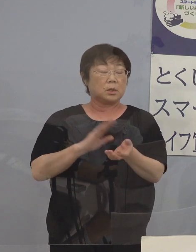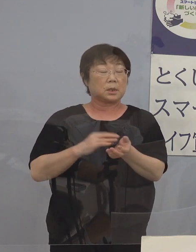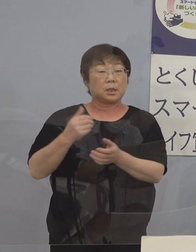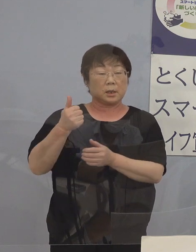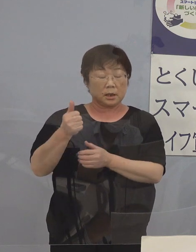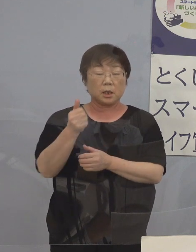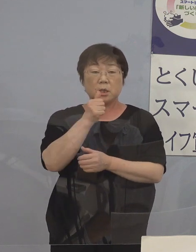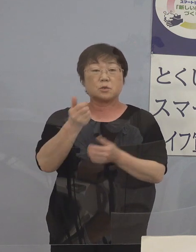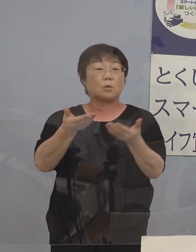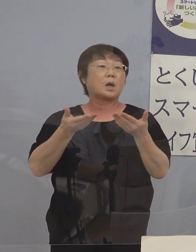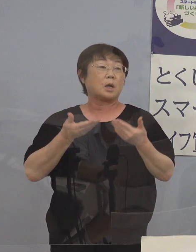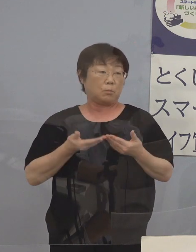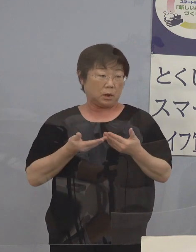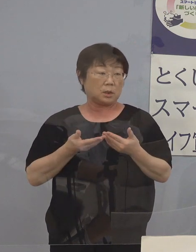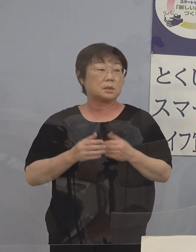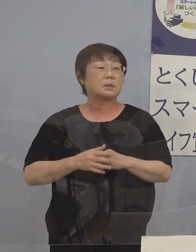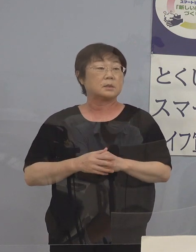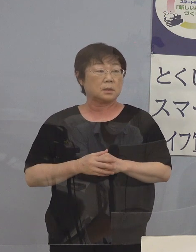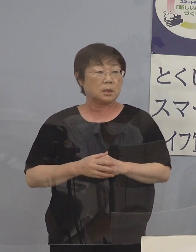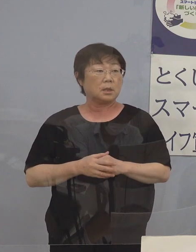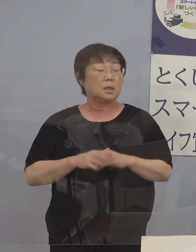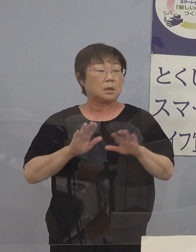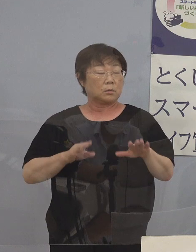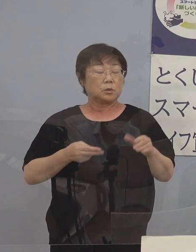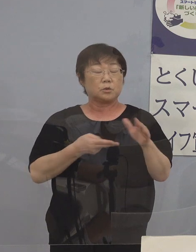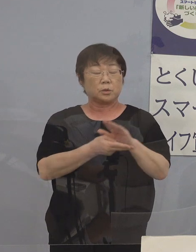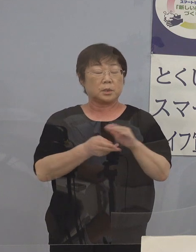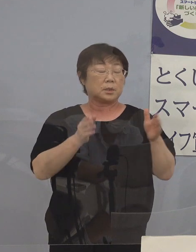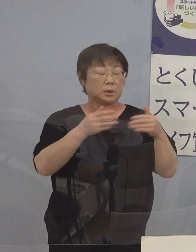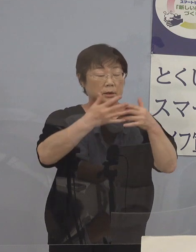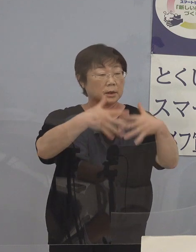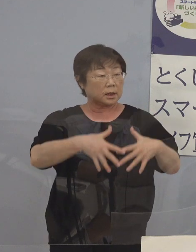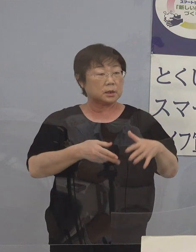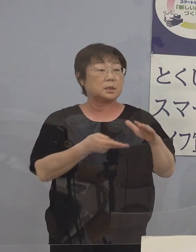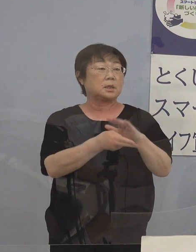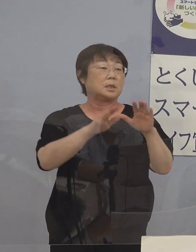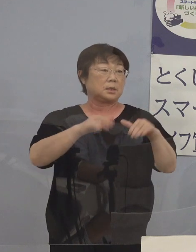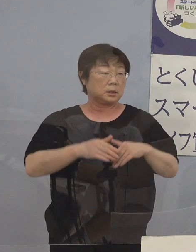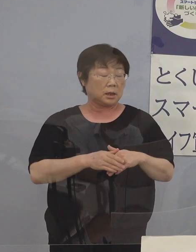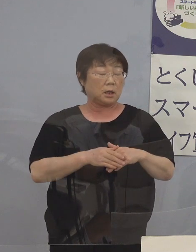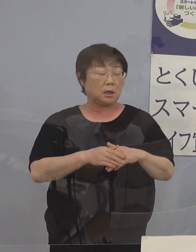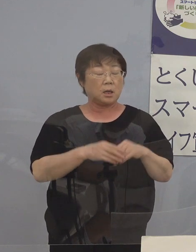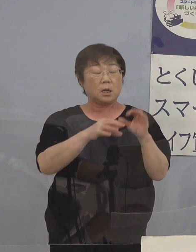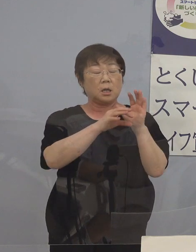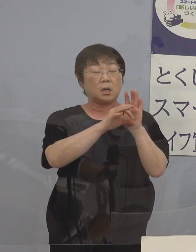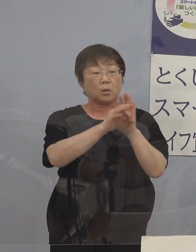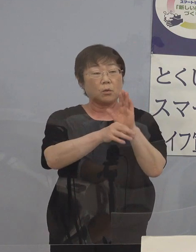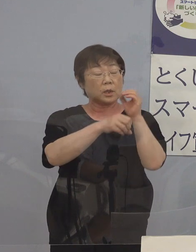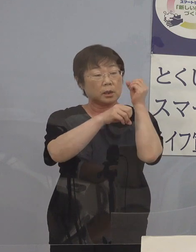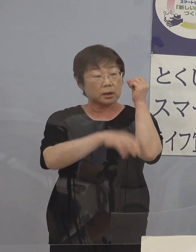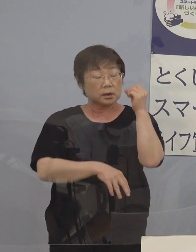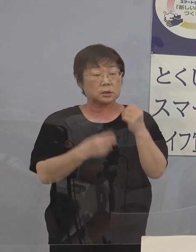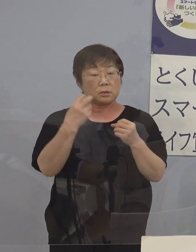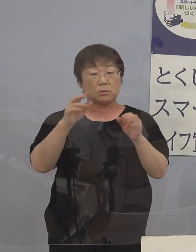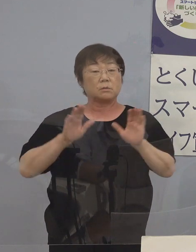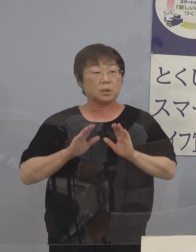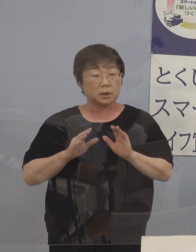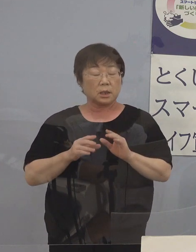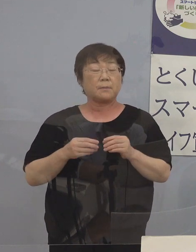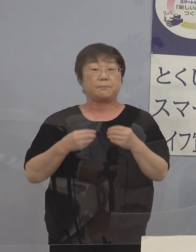け医から紹介をもらって、この入院期間に入られる。それで抗原検査で陽性、